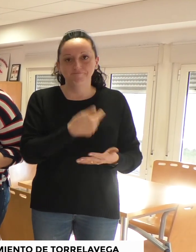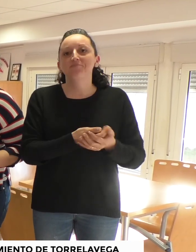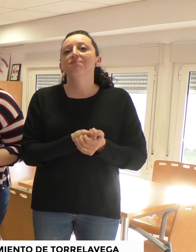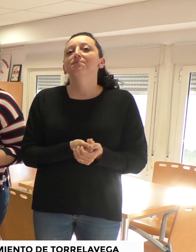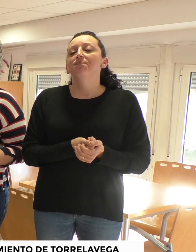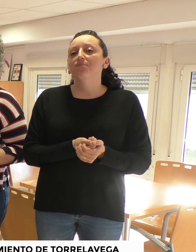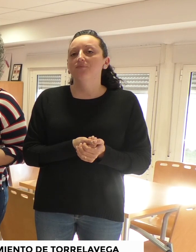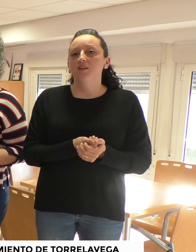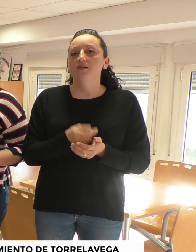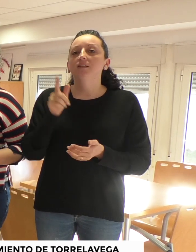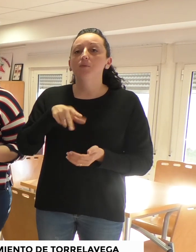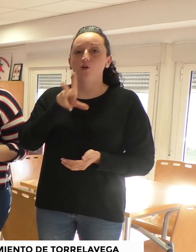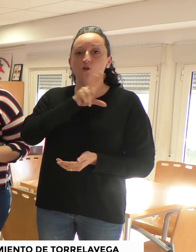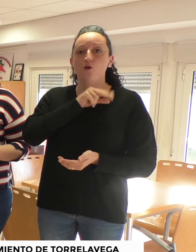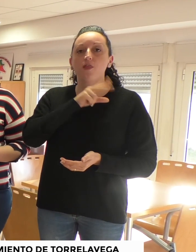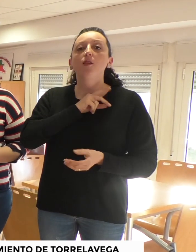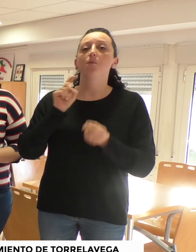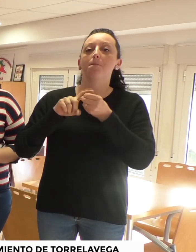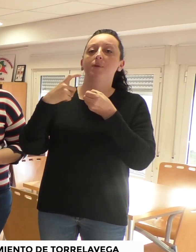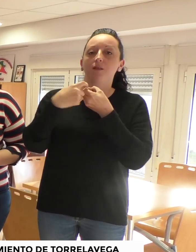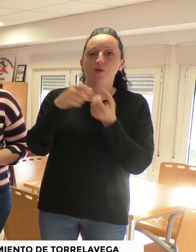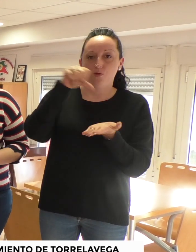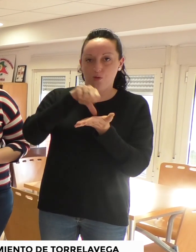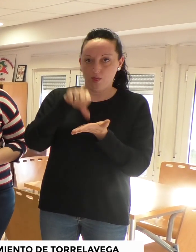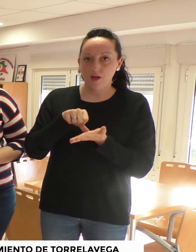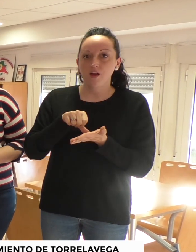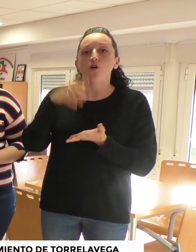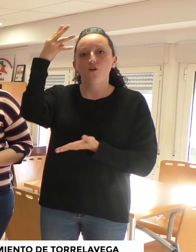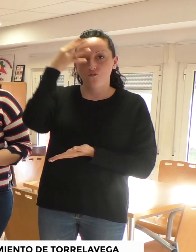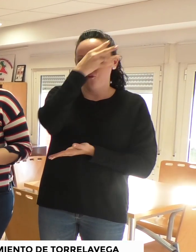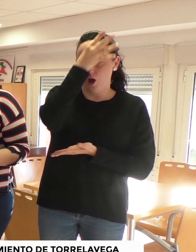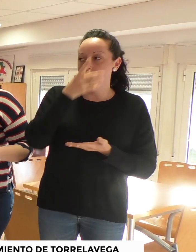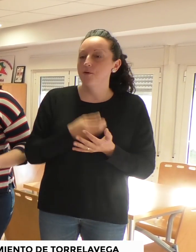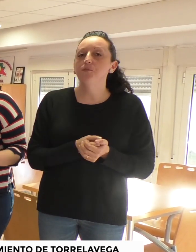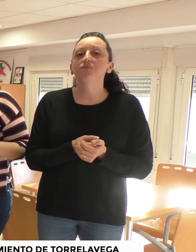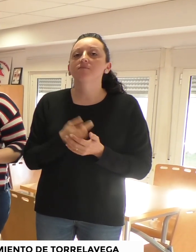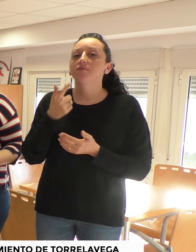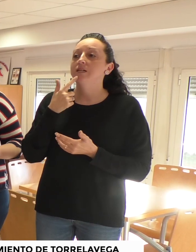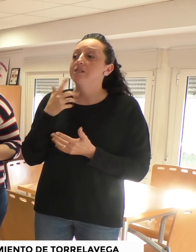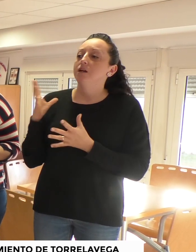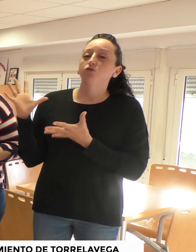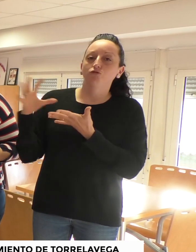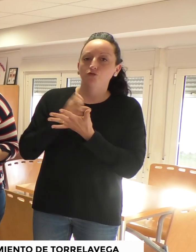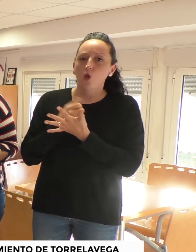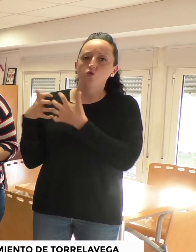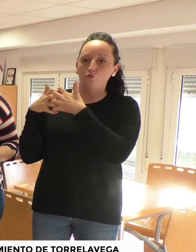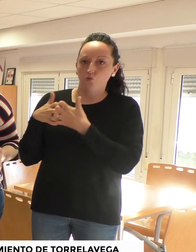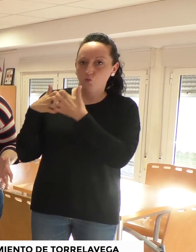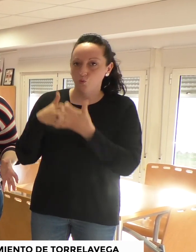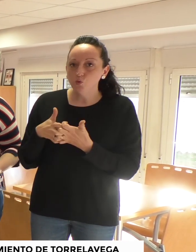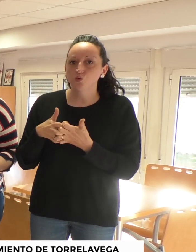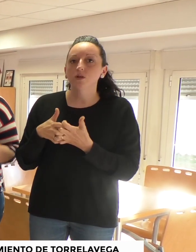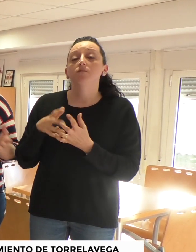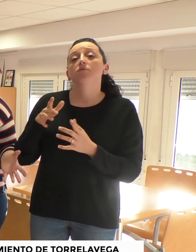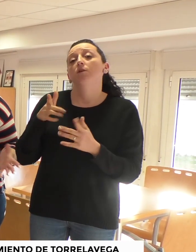y el concejal de Participación Ciudadana, Borja Sainz, que ha sido entre todos los que